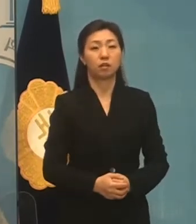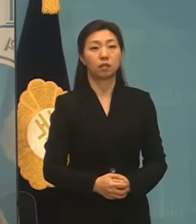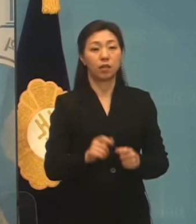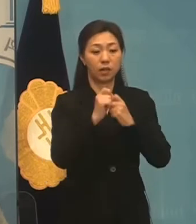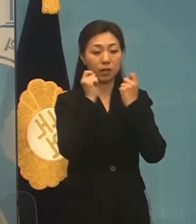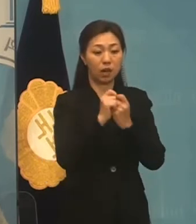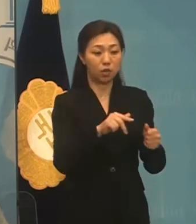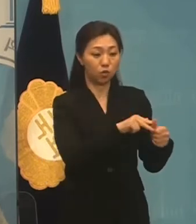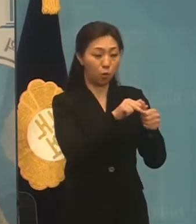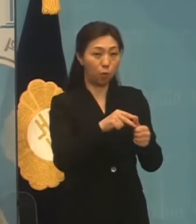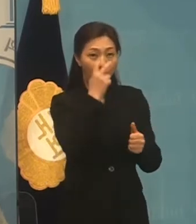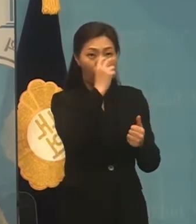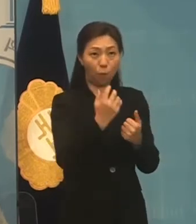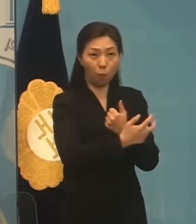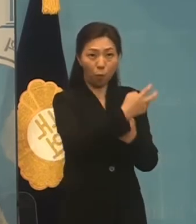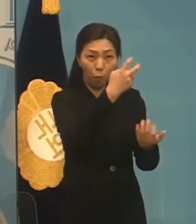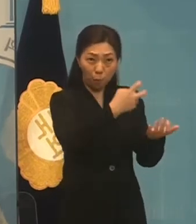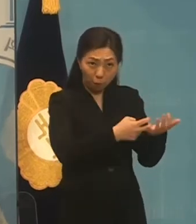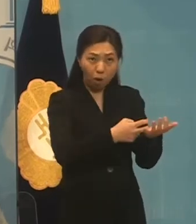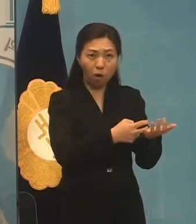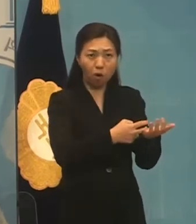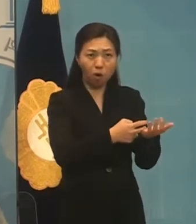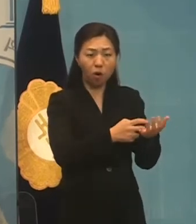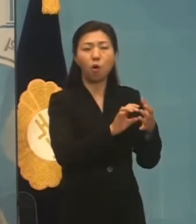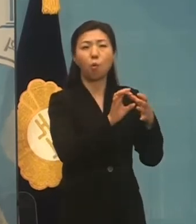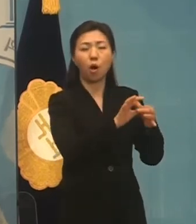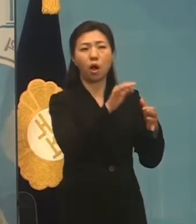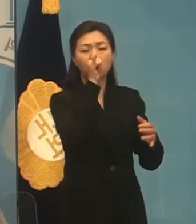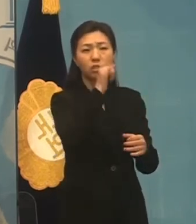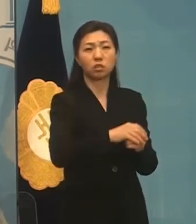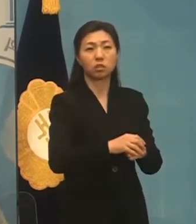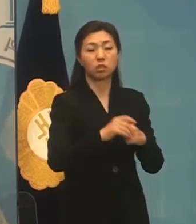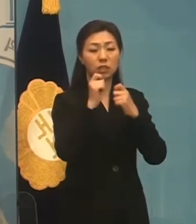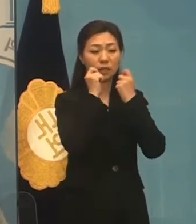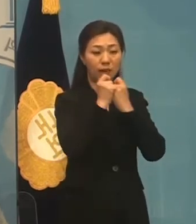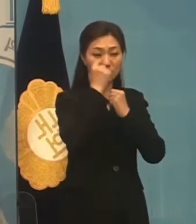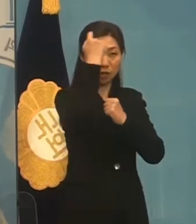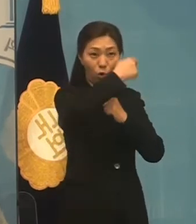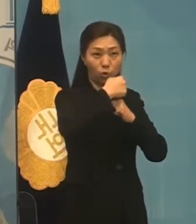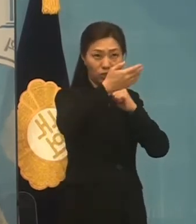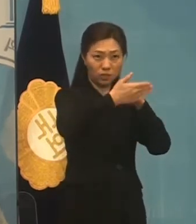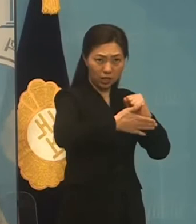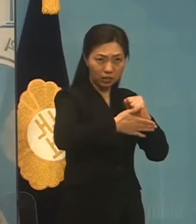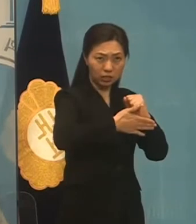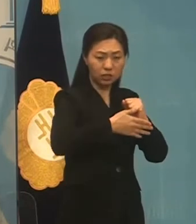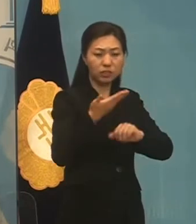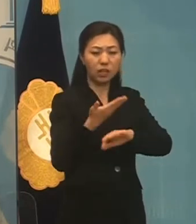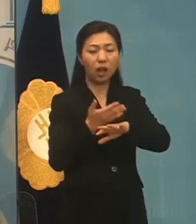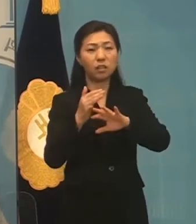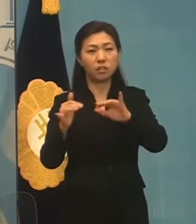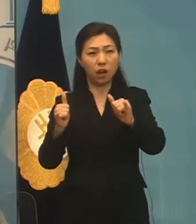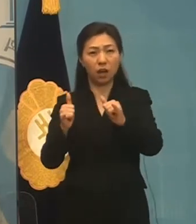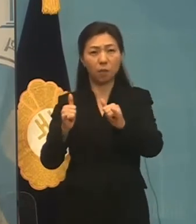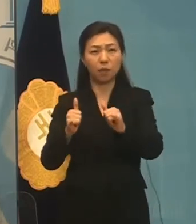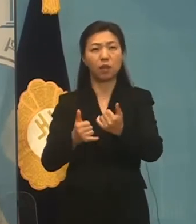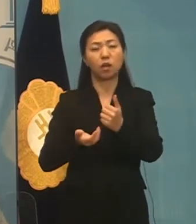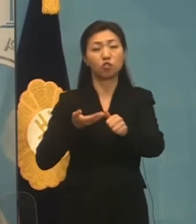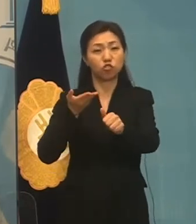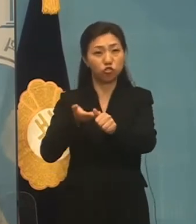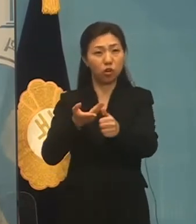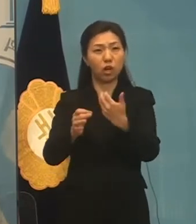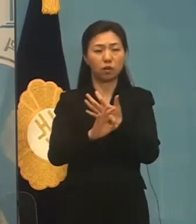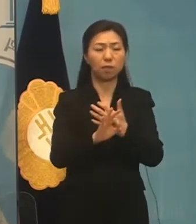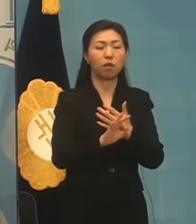개인정보보호법에 규정된 민감정보인 얼굴 사진을 제3자에게 제공하거나 처리하기 위해서는 정보